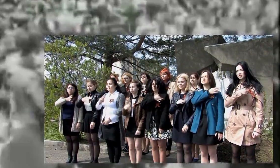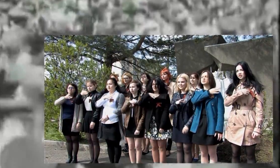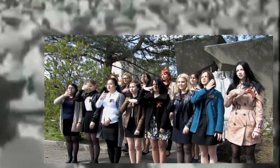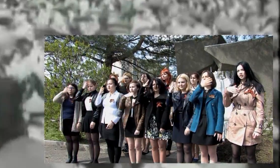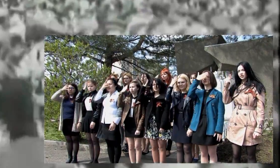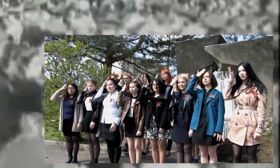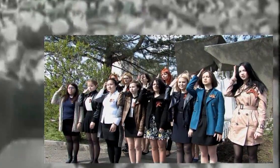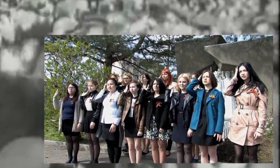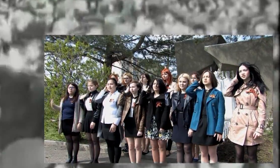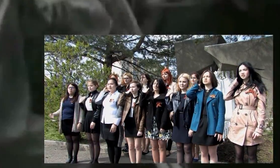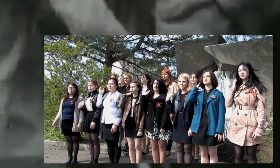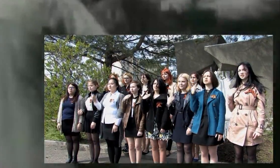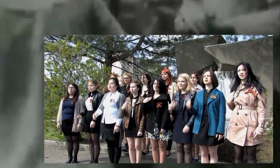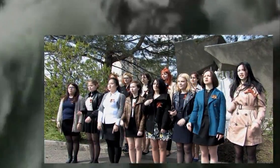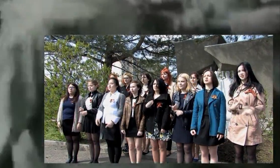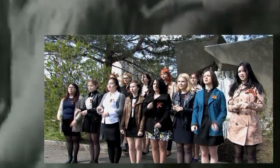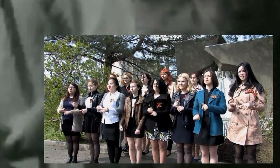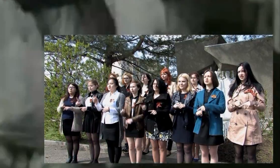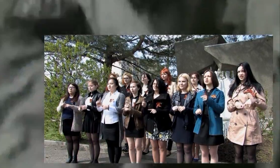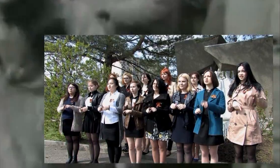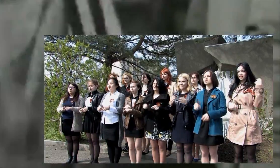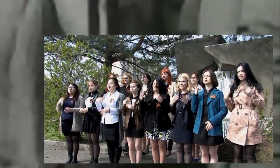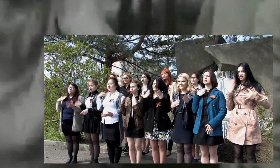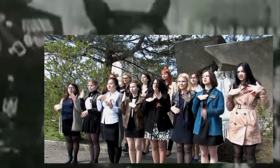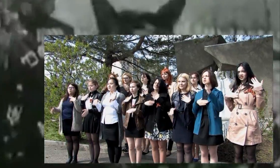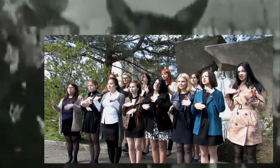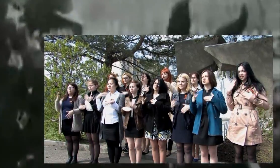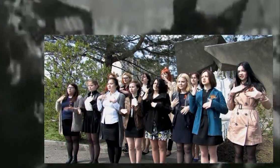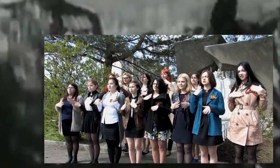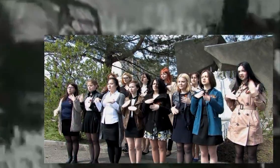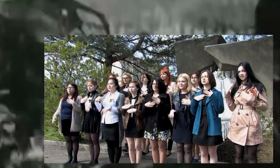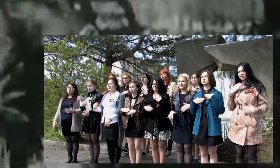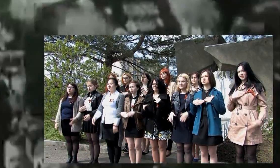праздник с сединою на висках. Это